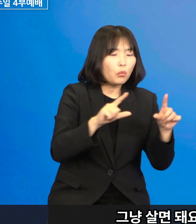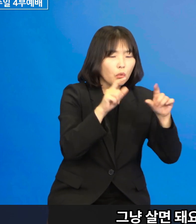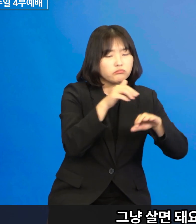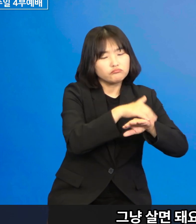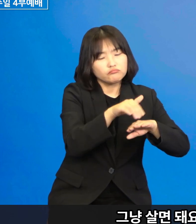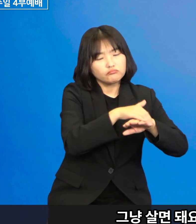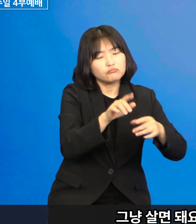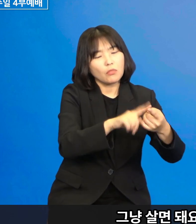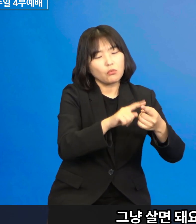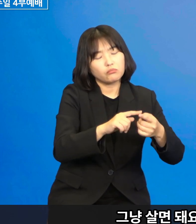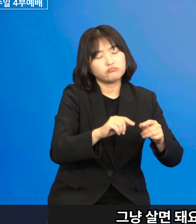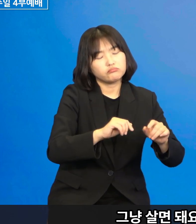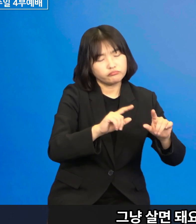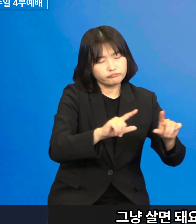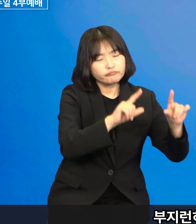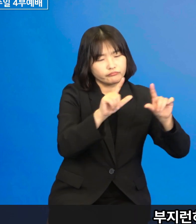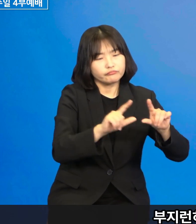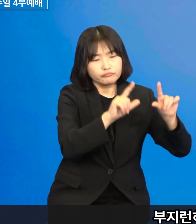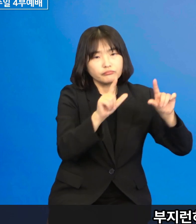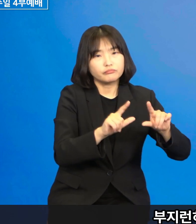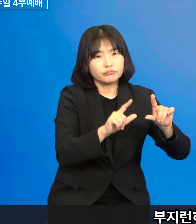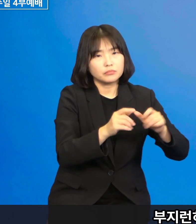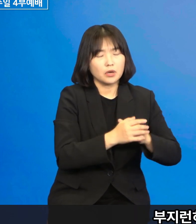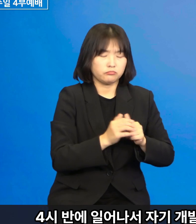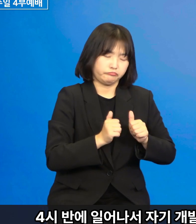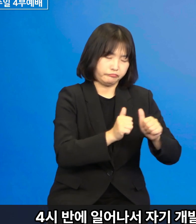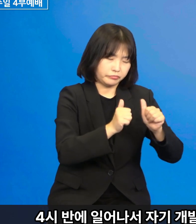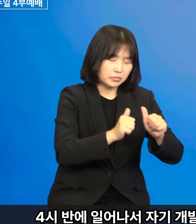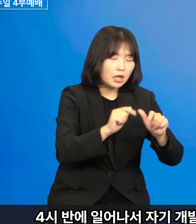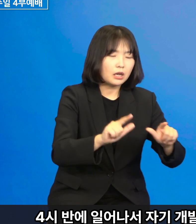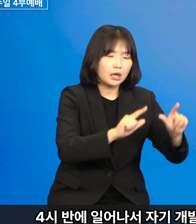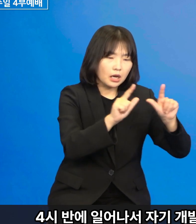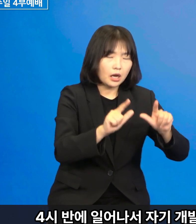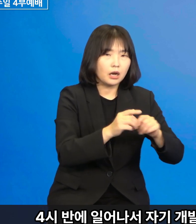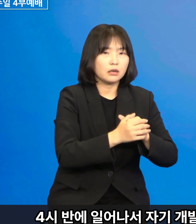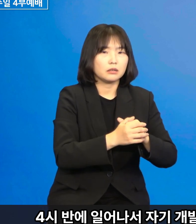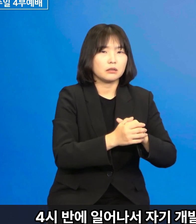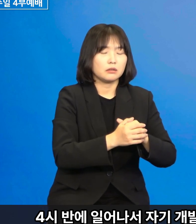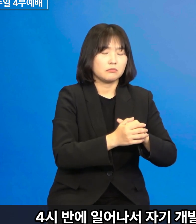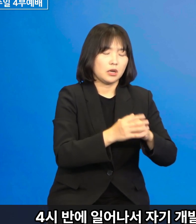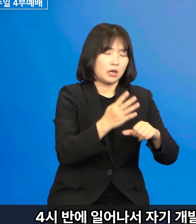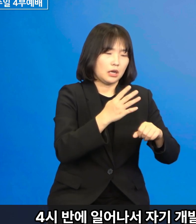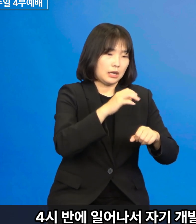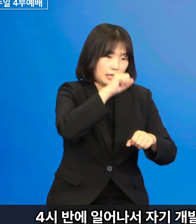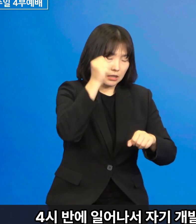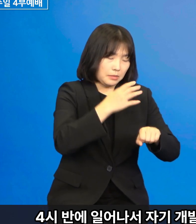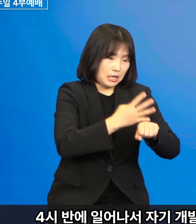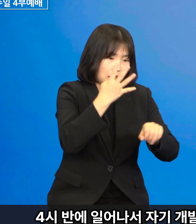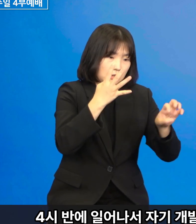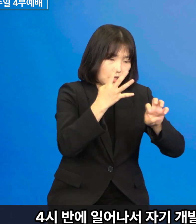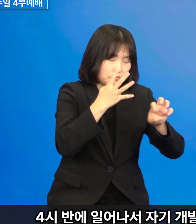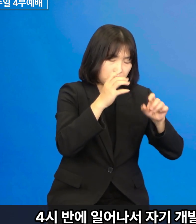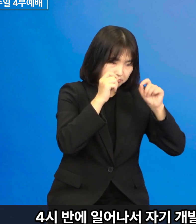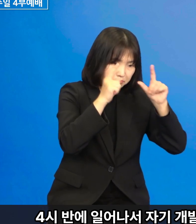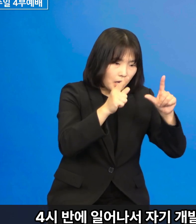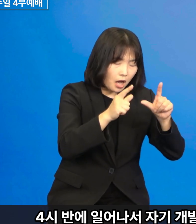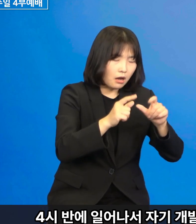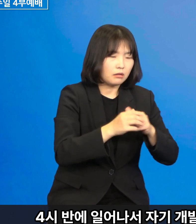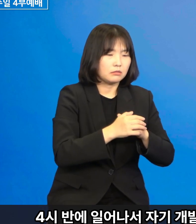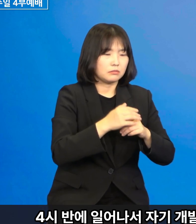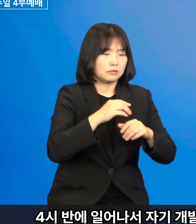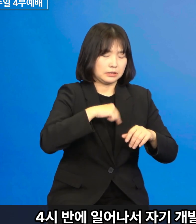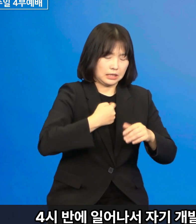그냥 살면 돼요. 열심히 살면 됩니다. 부지런히 살면 됩니다. 4시 반에 일어나서 자기 개발하고 운동하고 열심히 살면